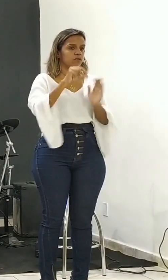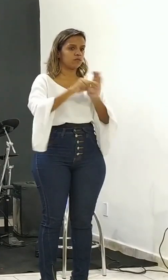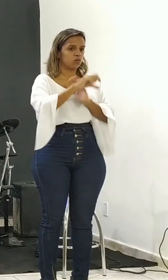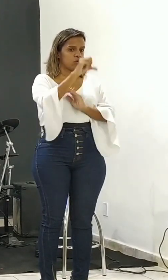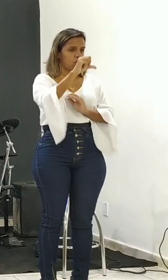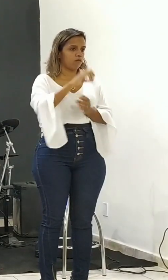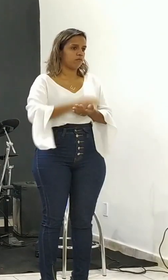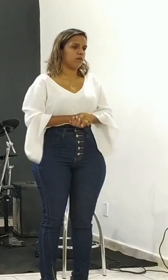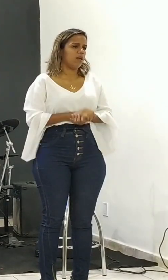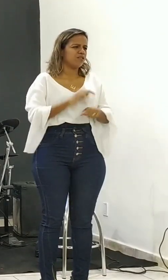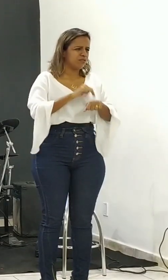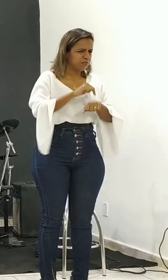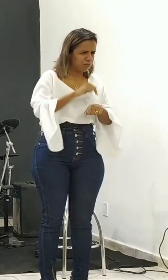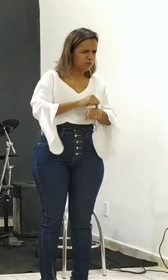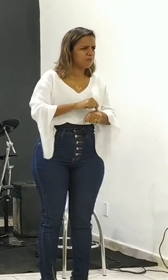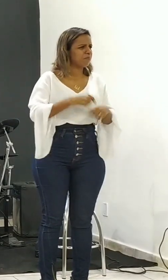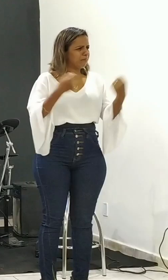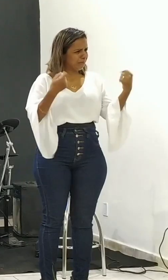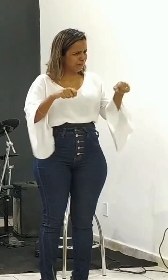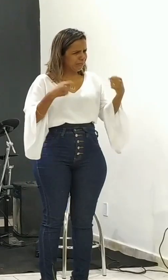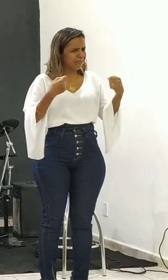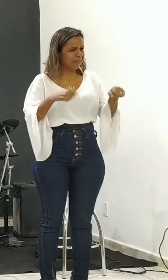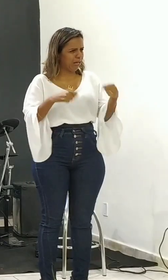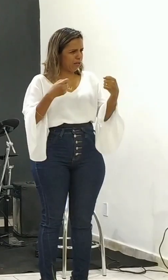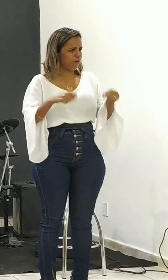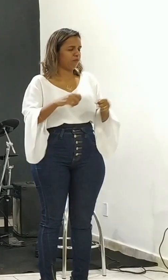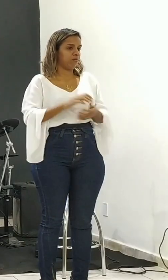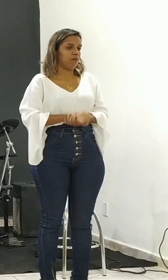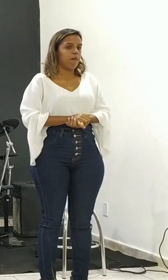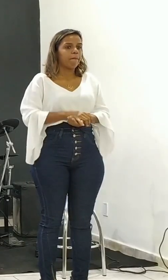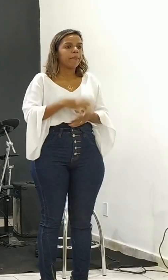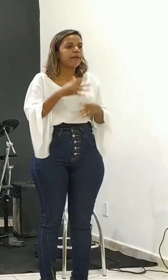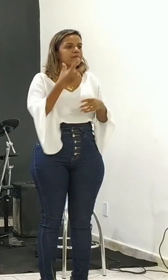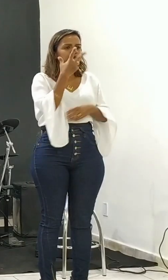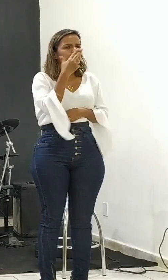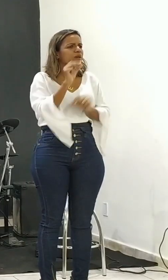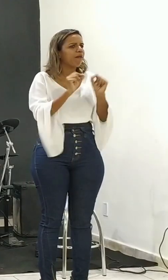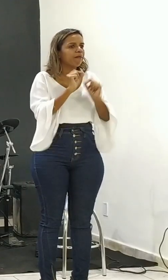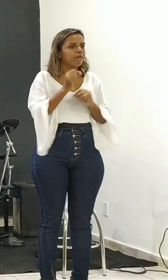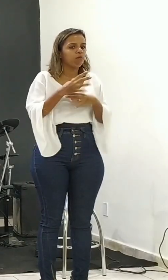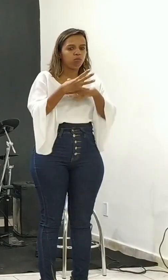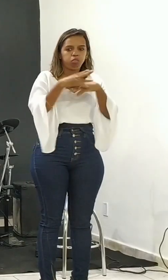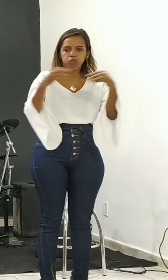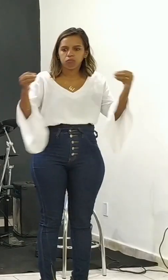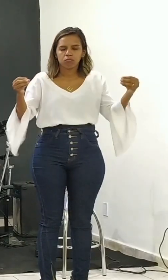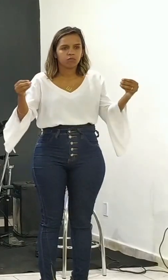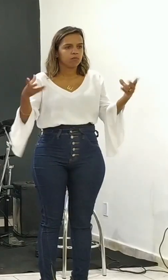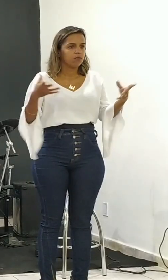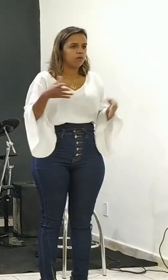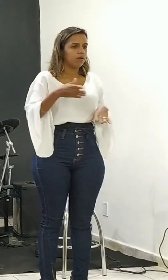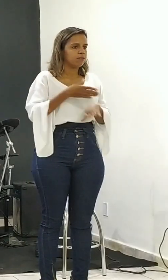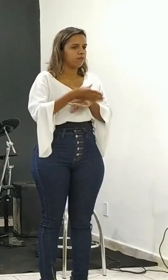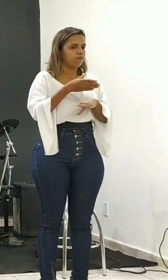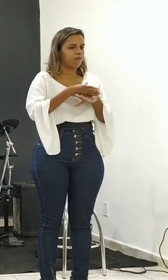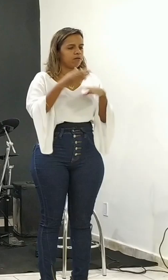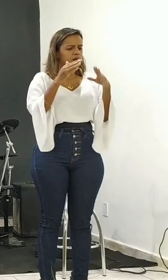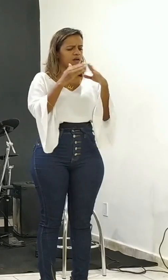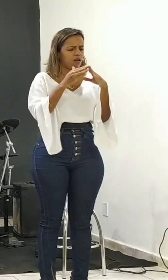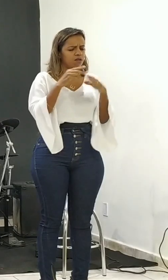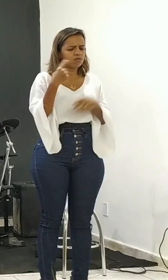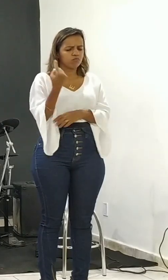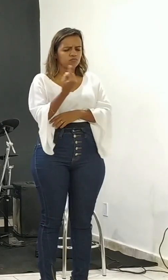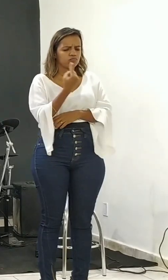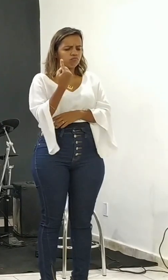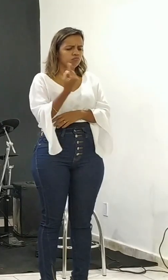você precisava de alguém, é nesse momento que parece que some todo mundo. Aí você vai para a tua casa,